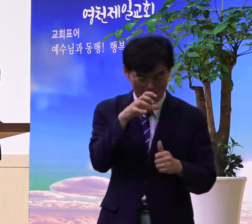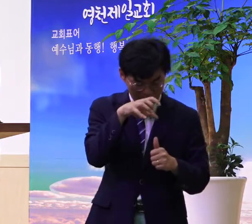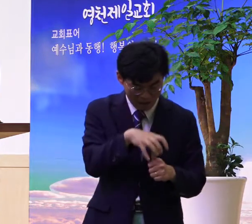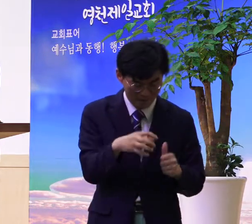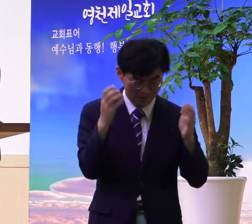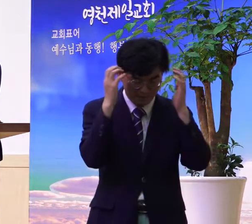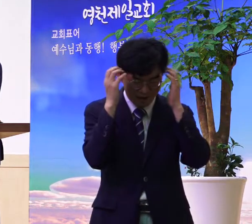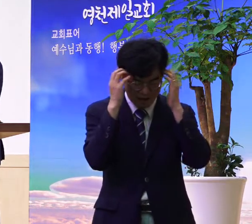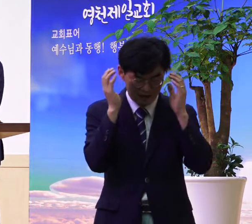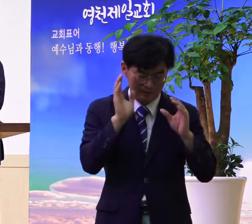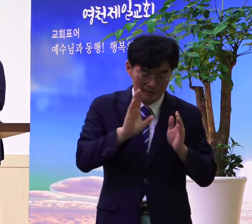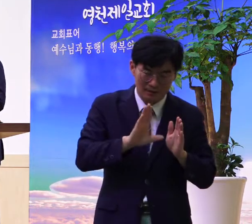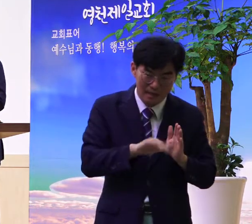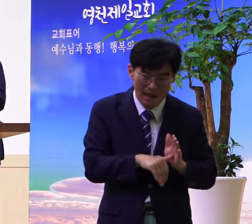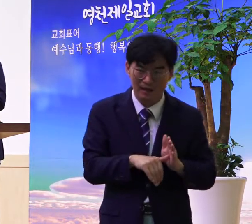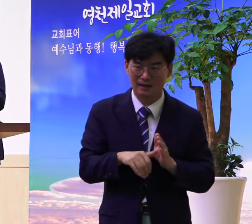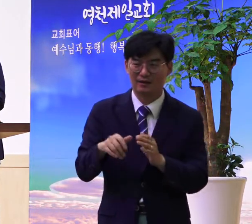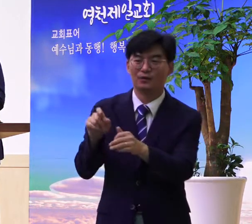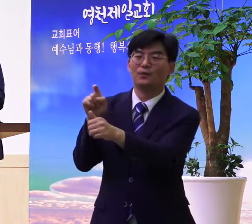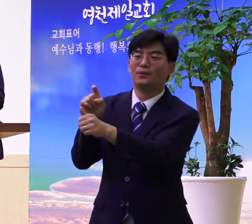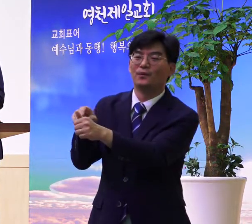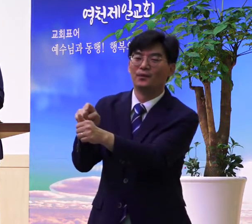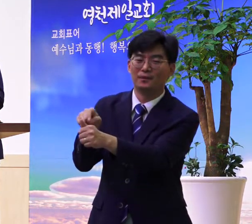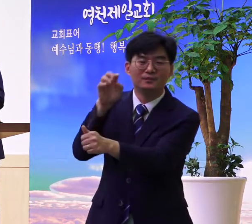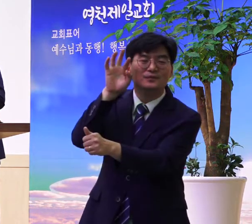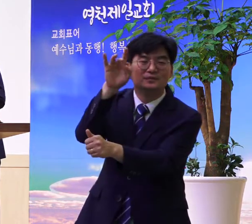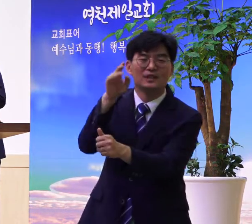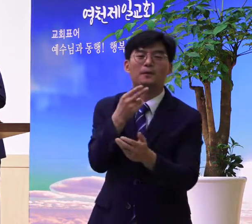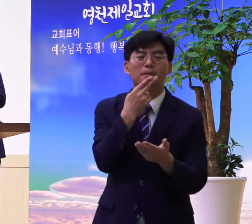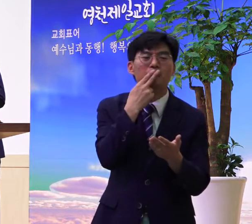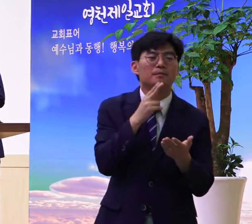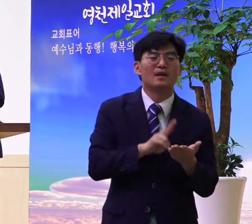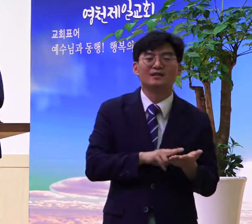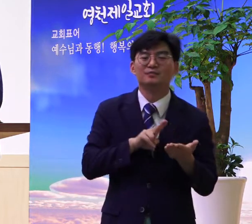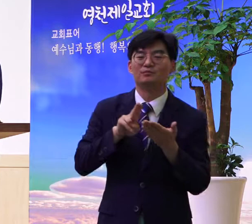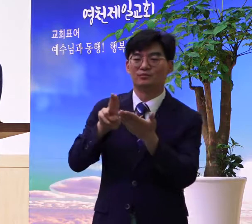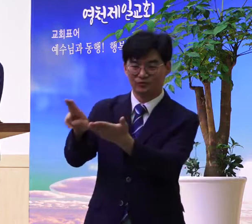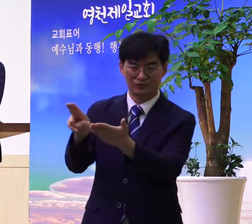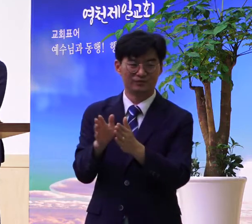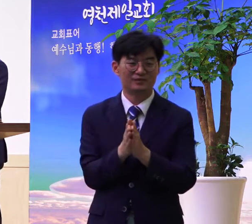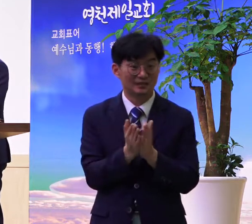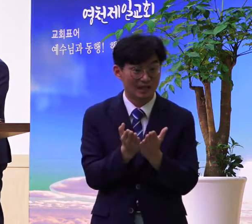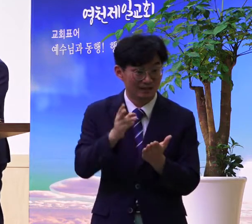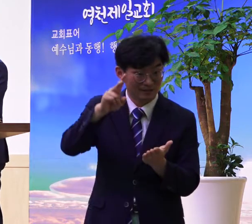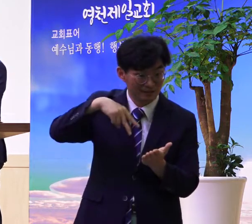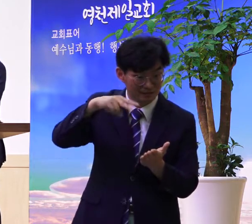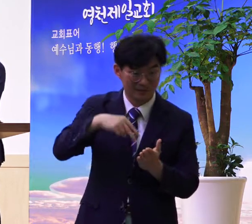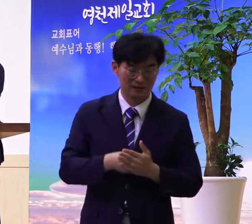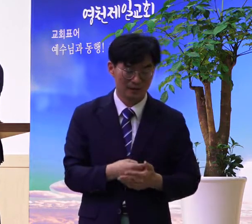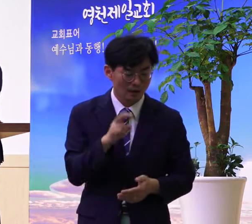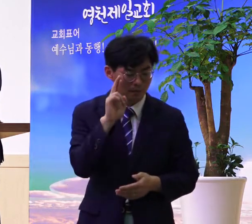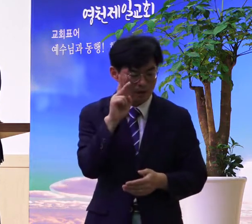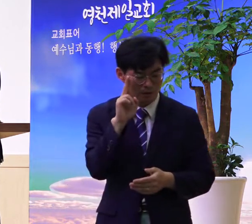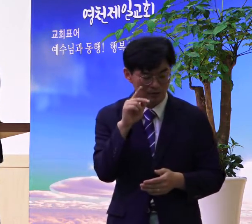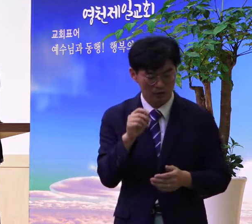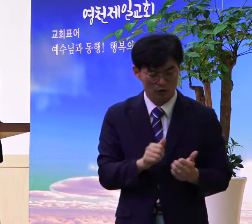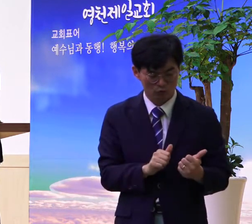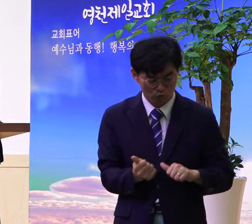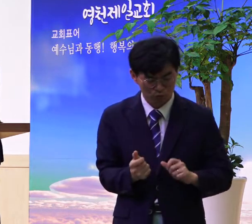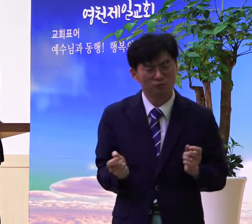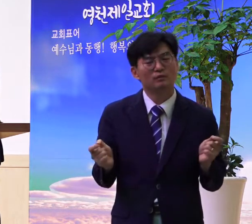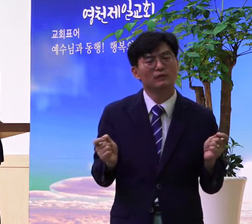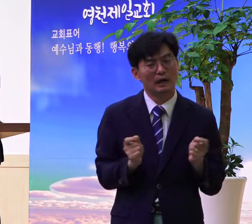알려져 있습니다. 그래서 디모데 후서는 바울의 유서라고 하는 별명이 붙어 있습니다. 오늘 우리